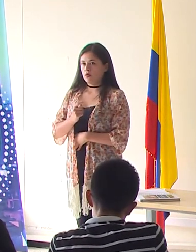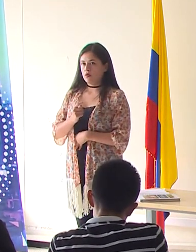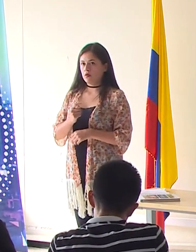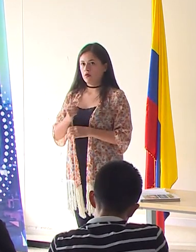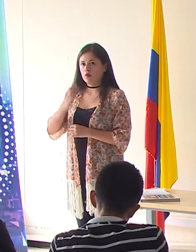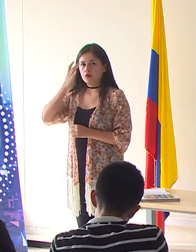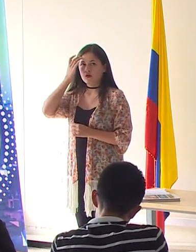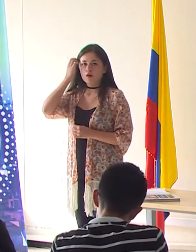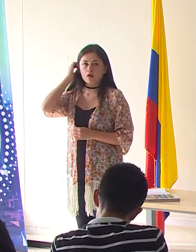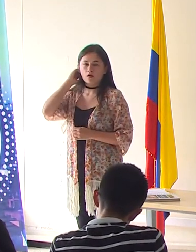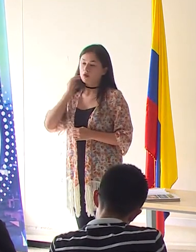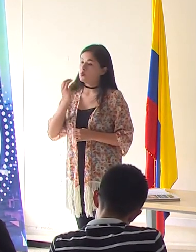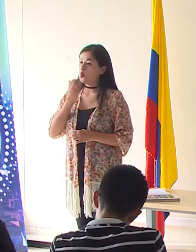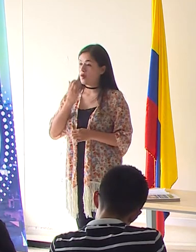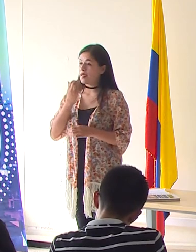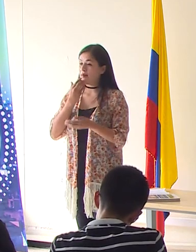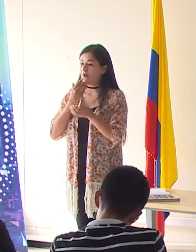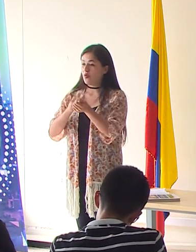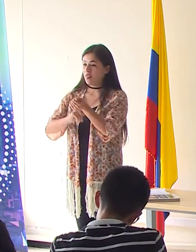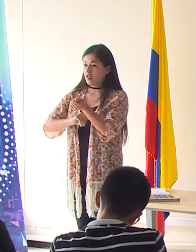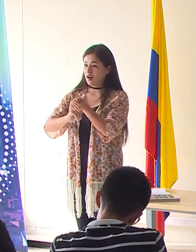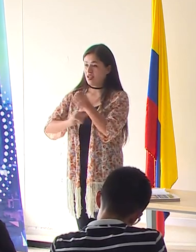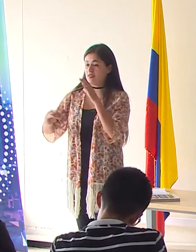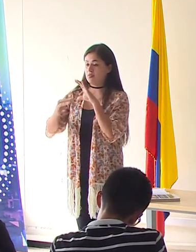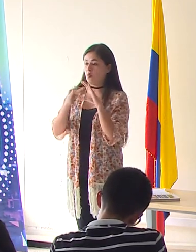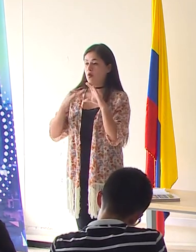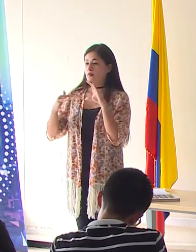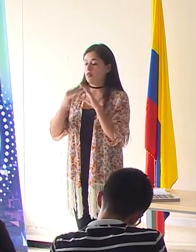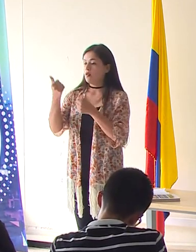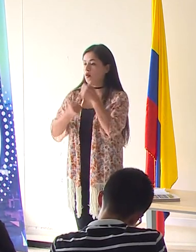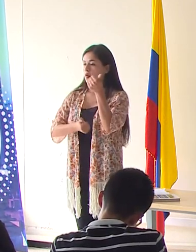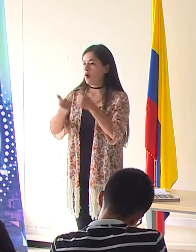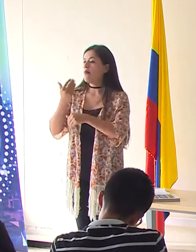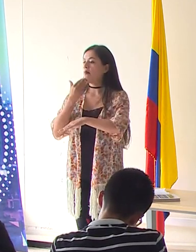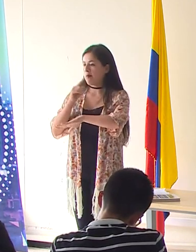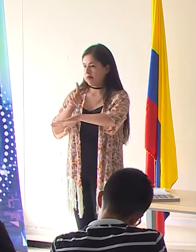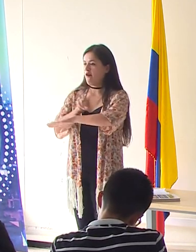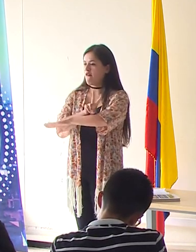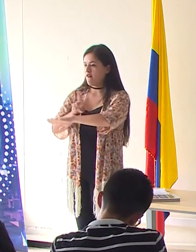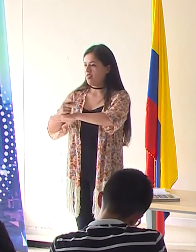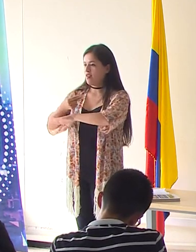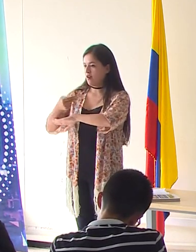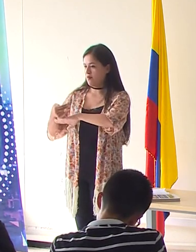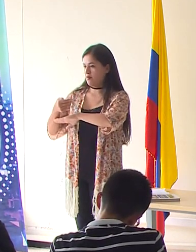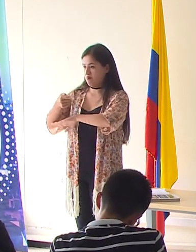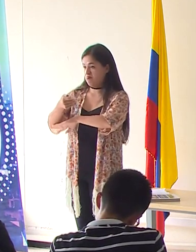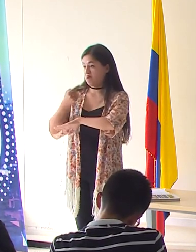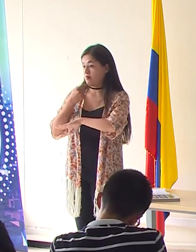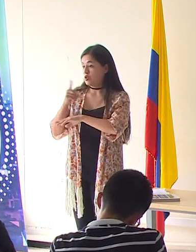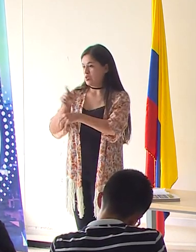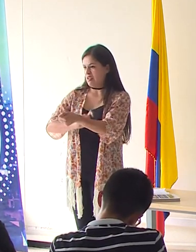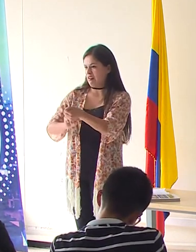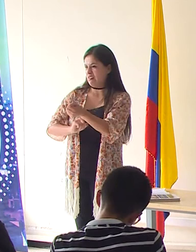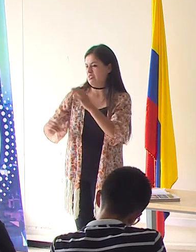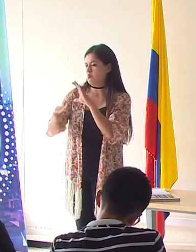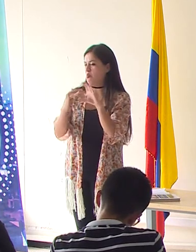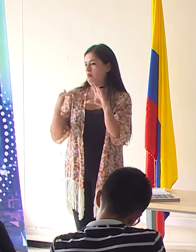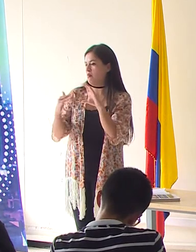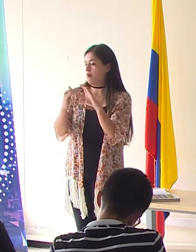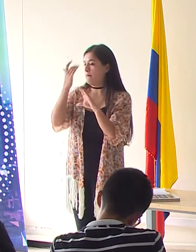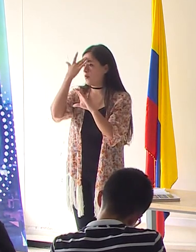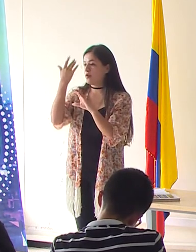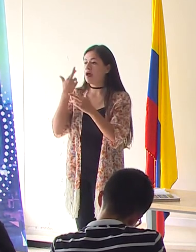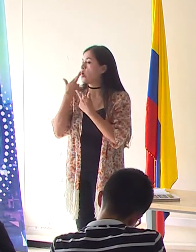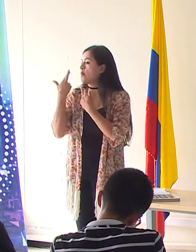poder o como una suma de gran grandes potreros sin identificar toda la trayectoria